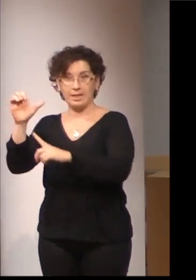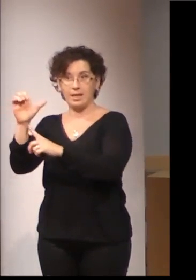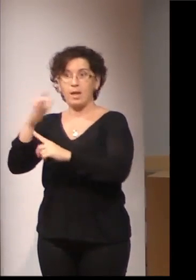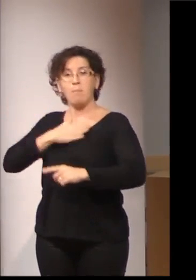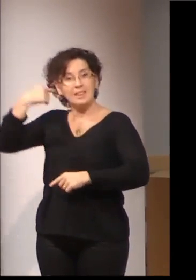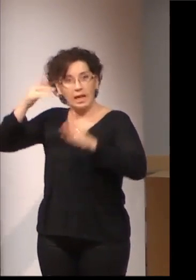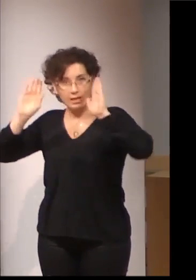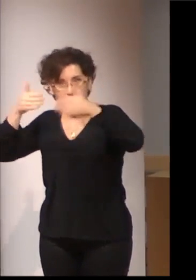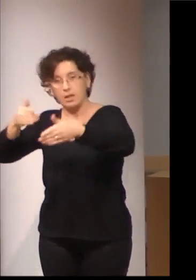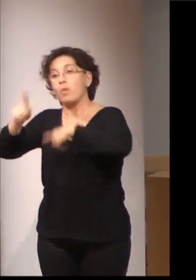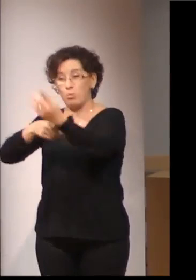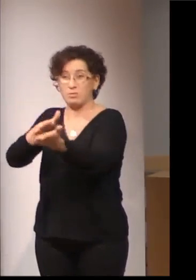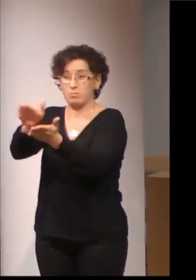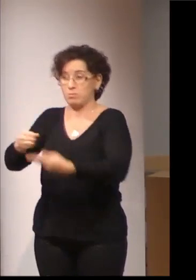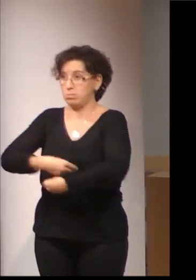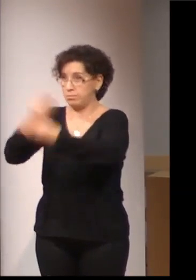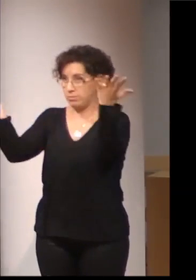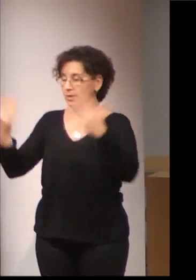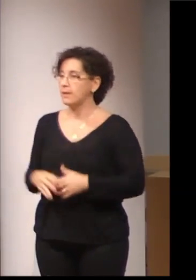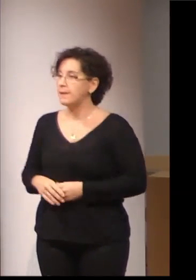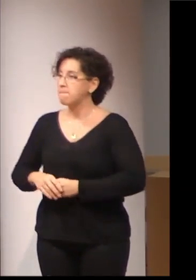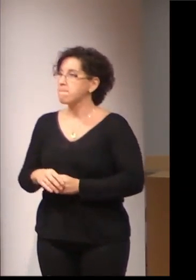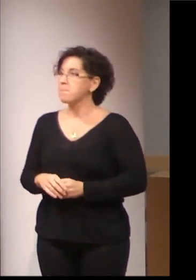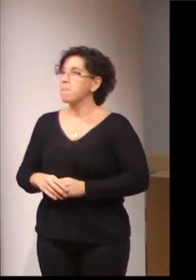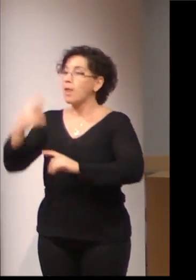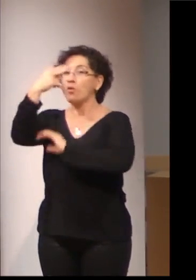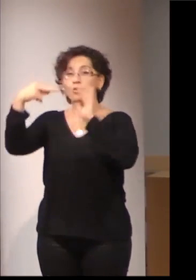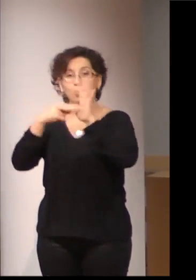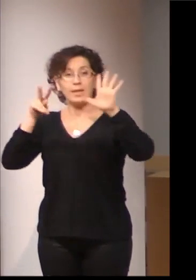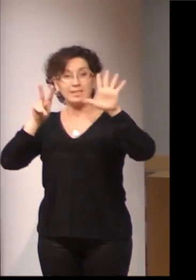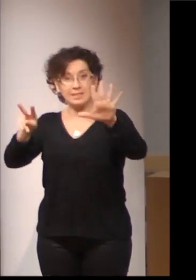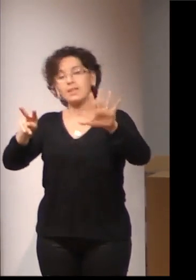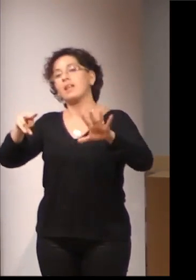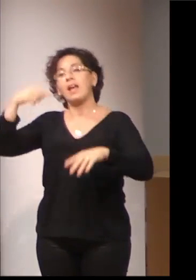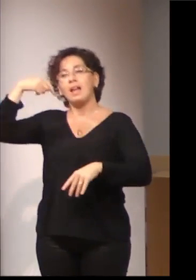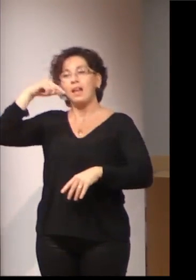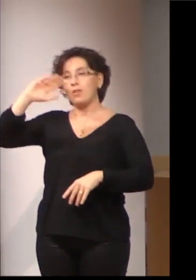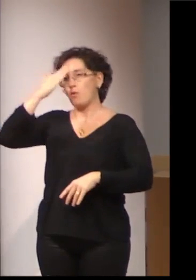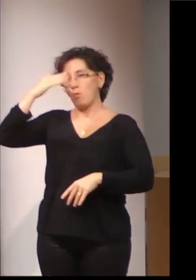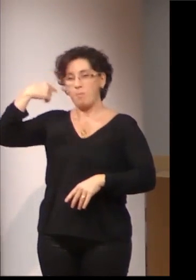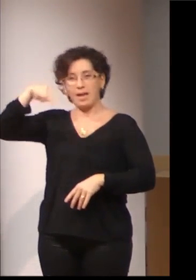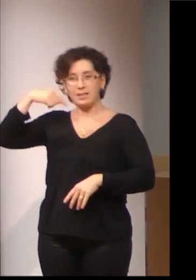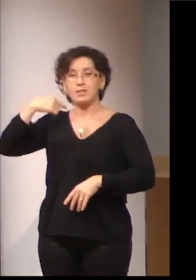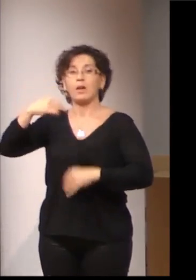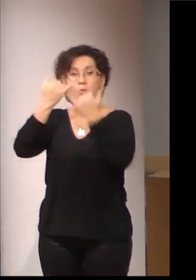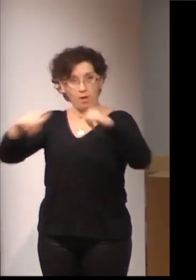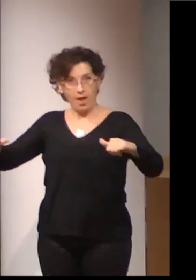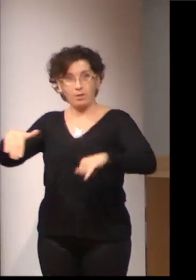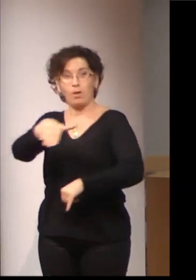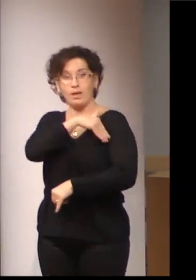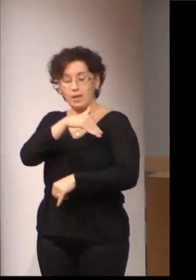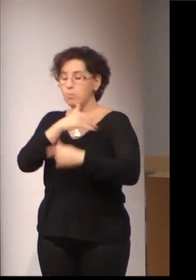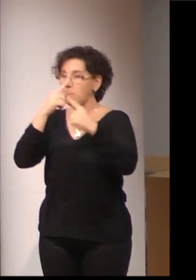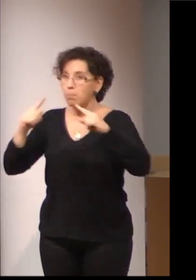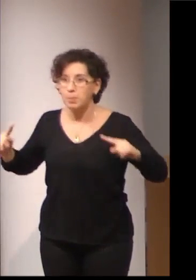luego se publicó. En 2007, la lección magistral en un acto académico universitario se imparte por